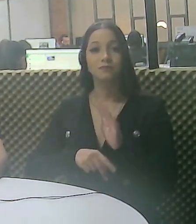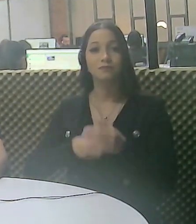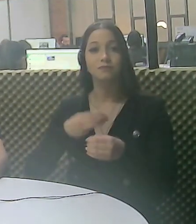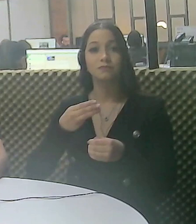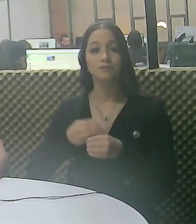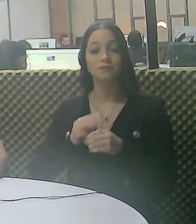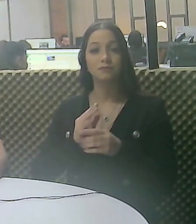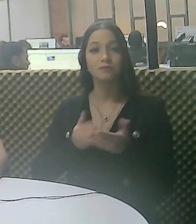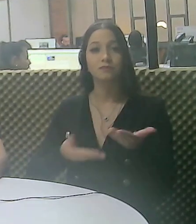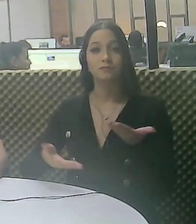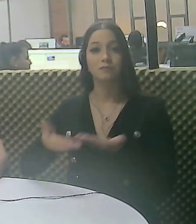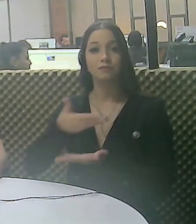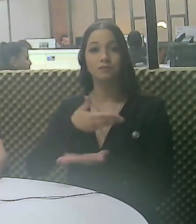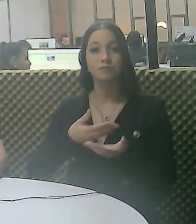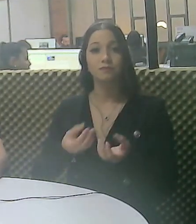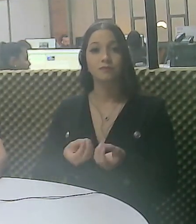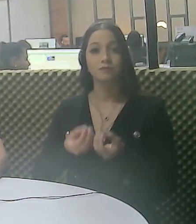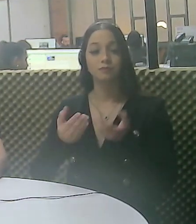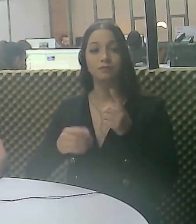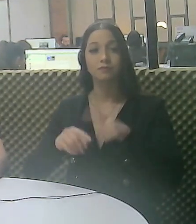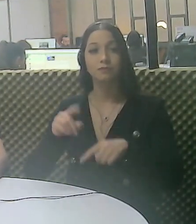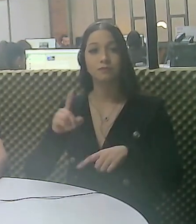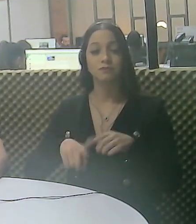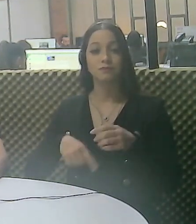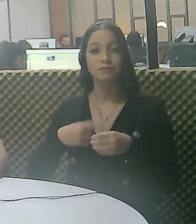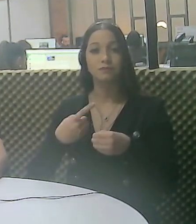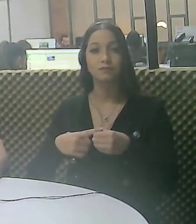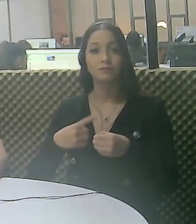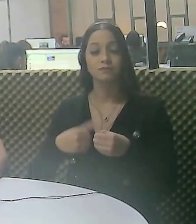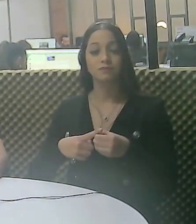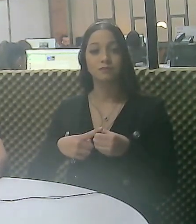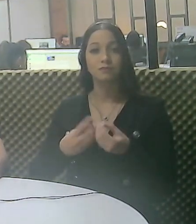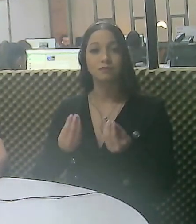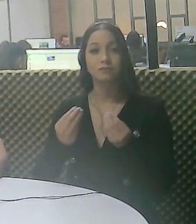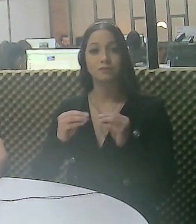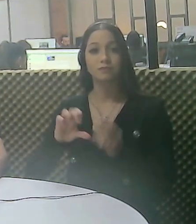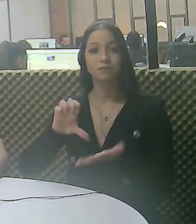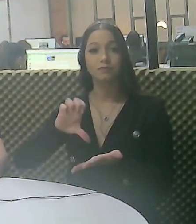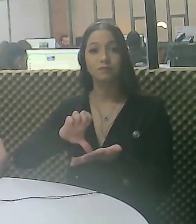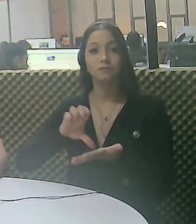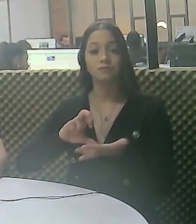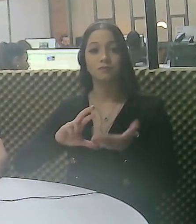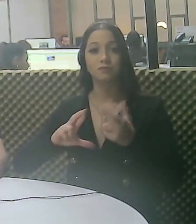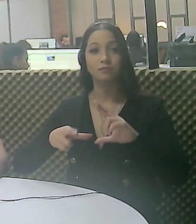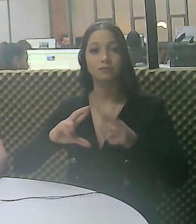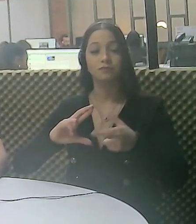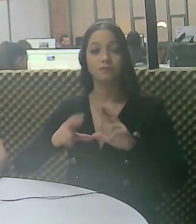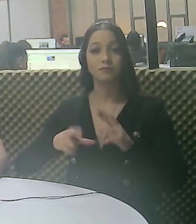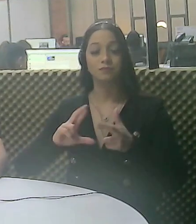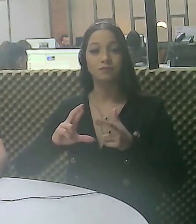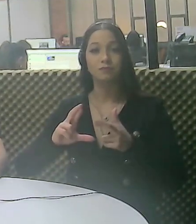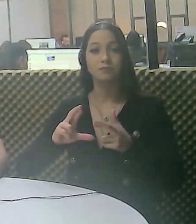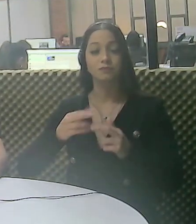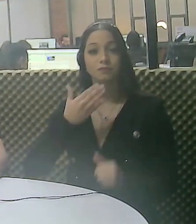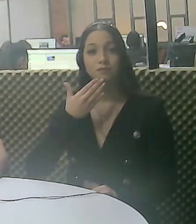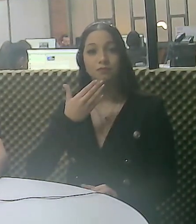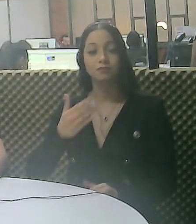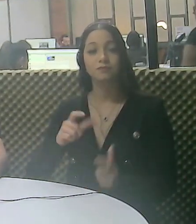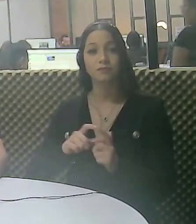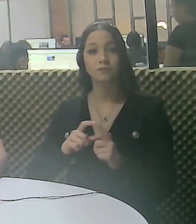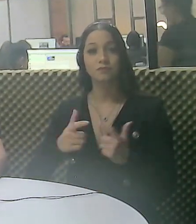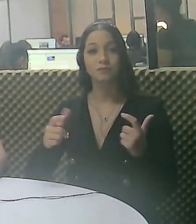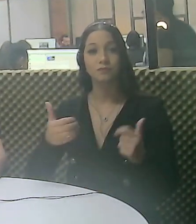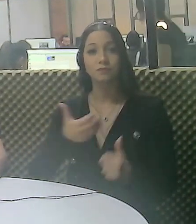de Cooperação e Doação de Mobiliário Urbano para a implantação das estações de reciclagem e determinou a ampliação